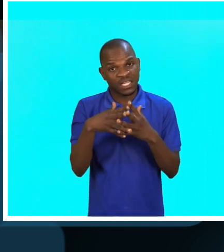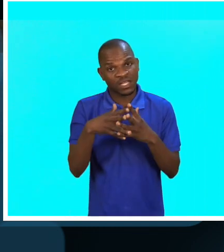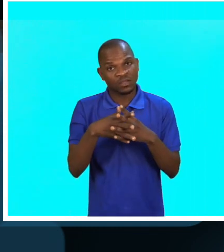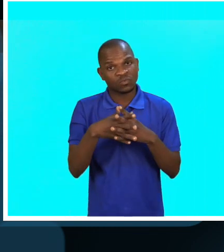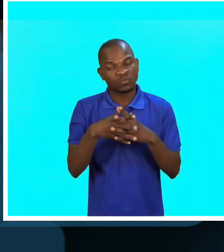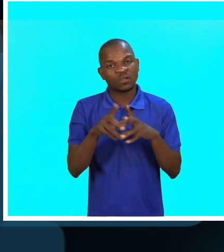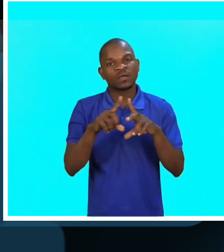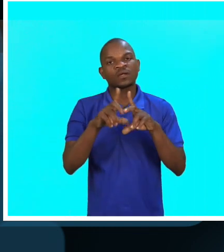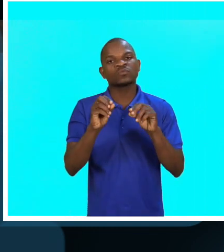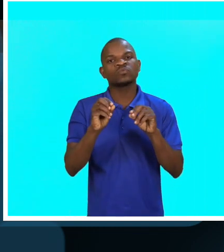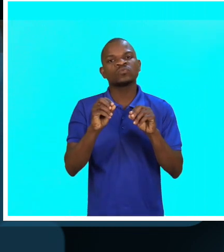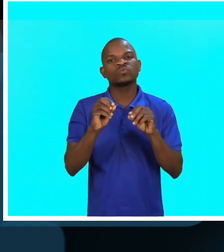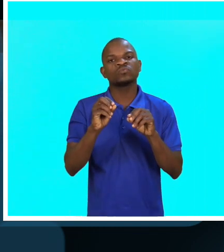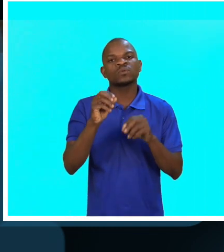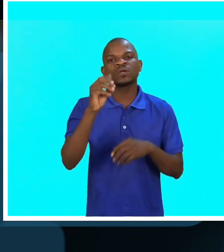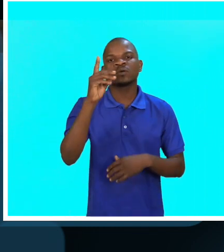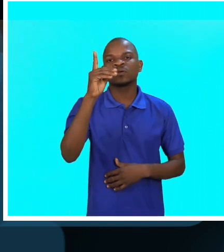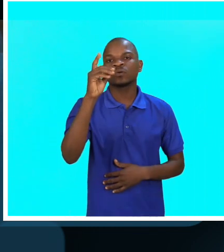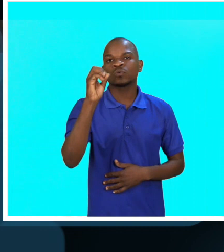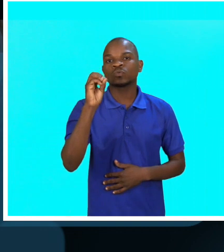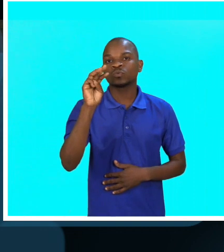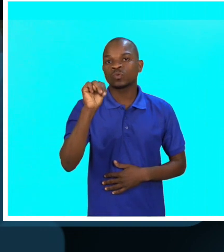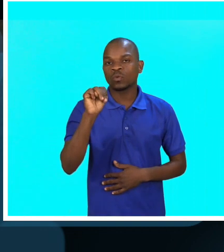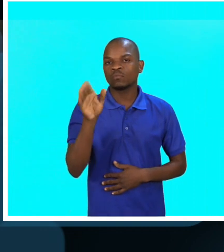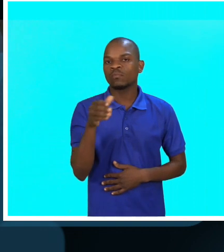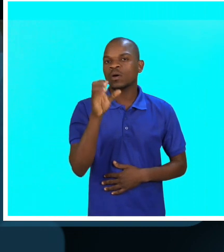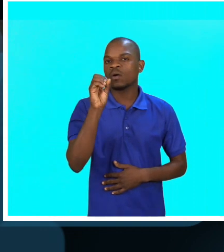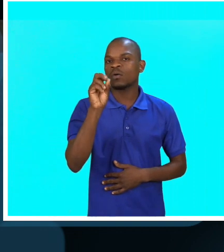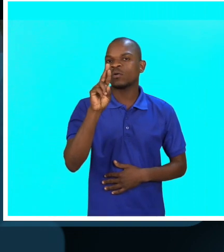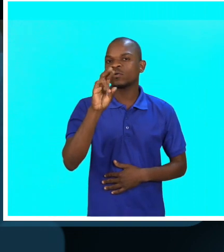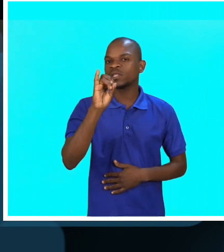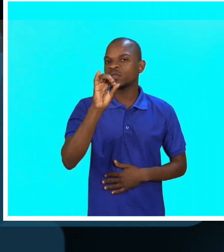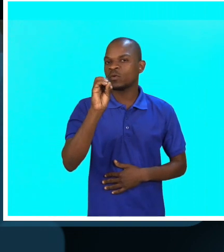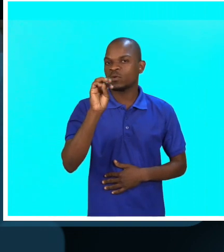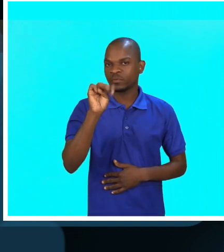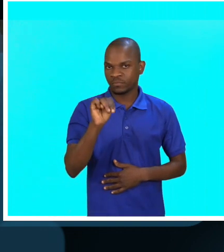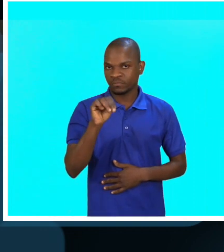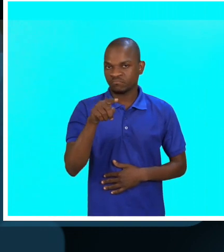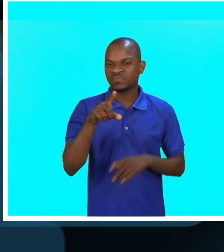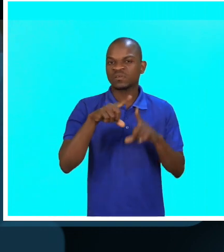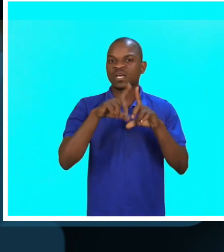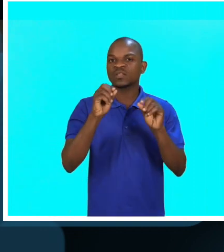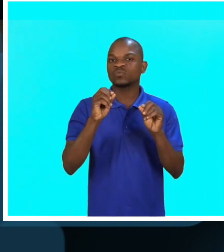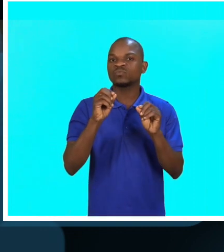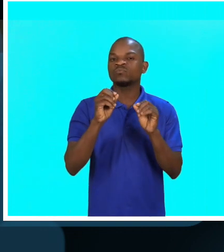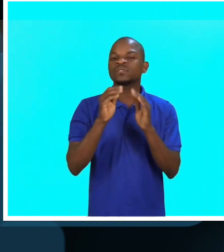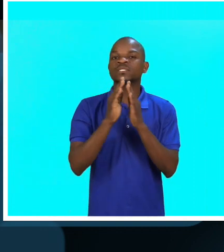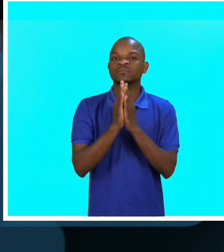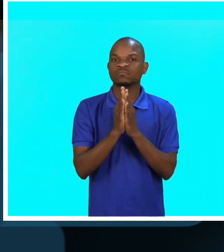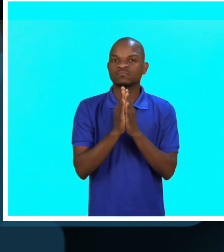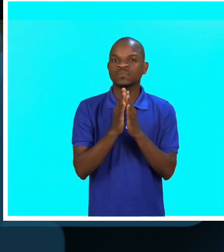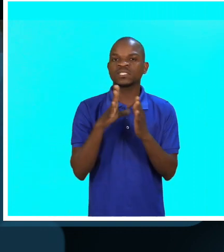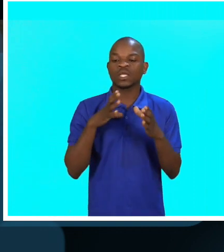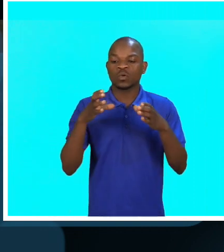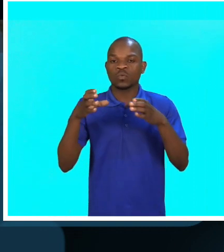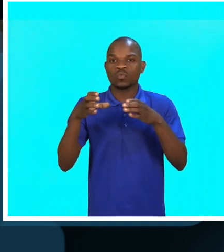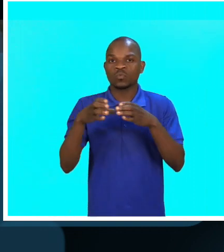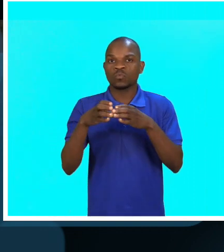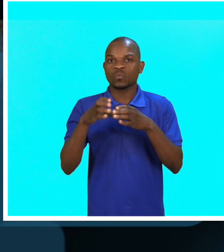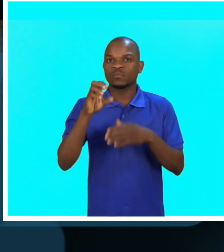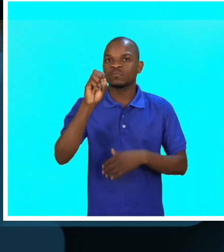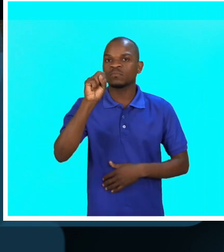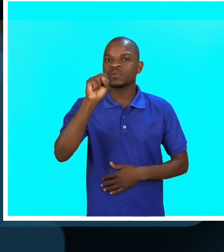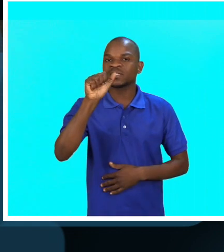caráter que é a obra Dom Orione. Como ela é de caráter religioso, não é? Então pertence a um grupo